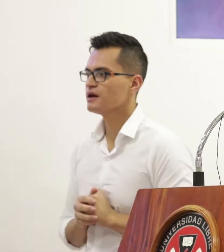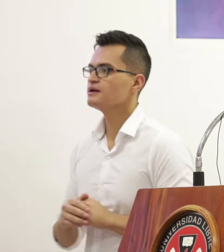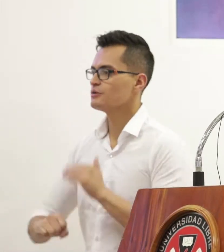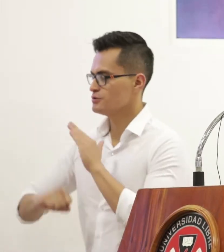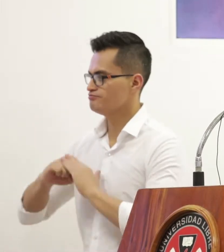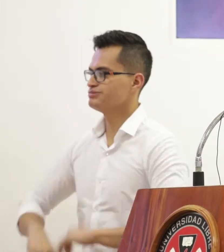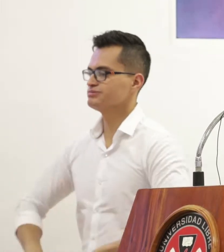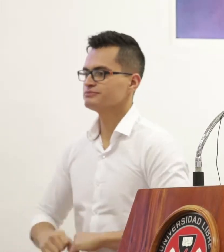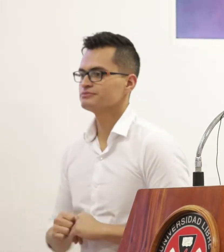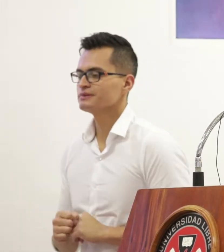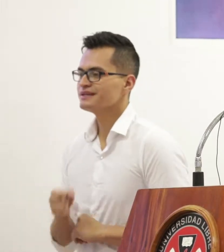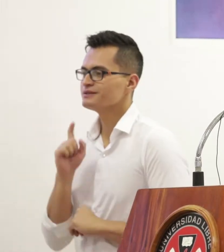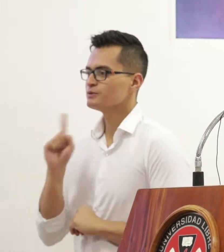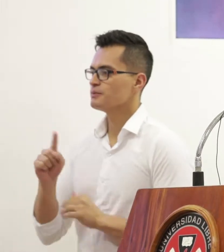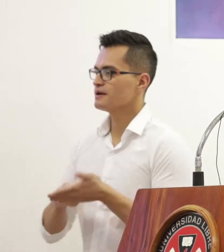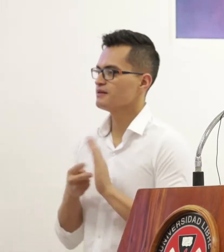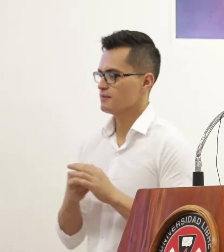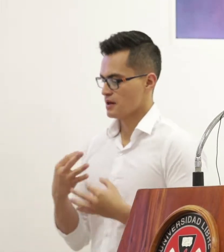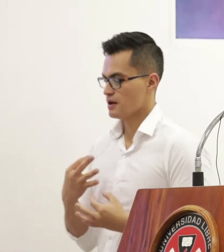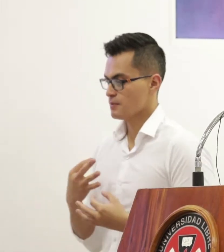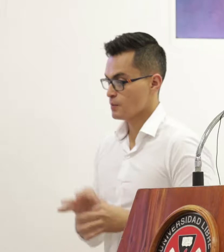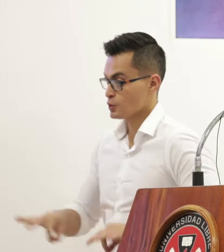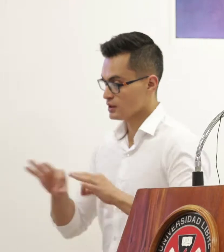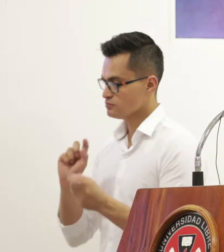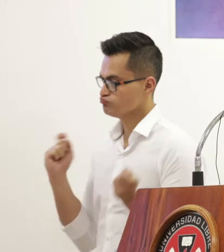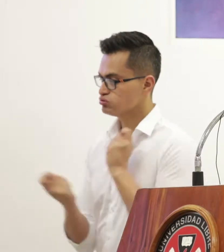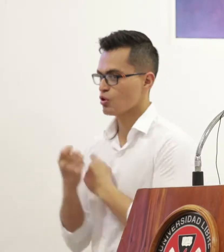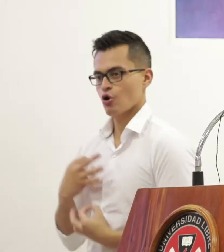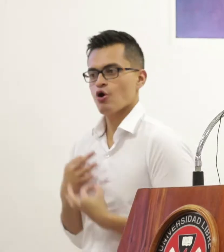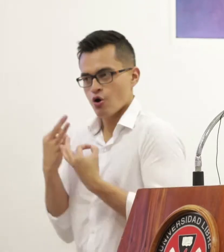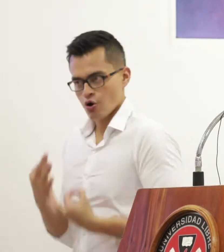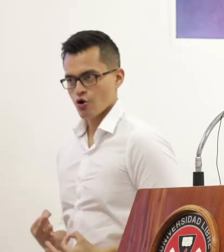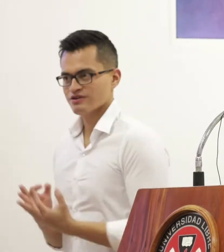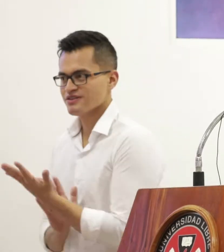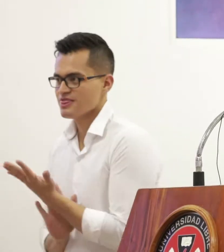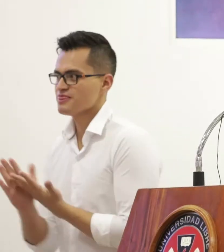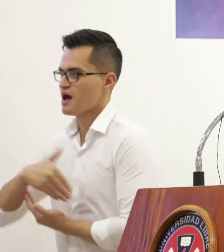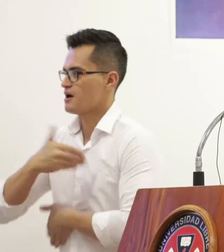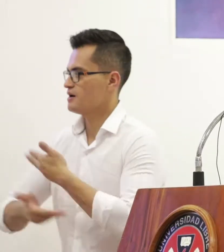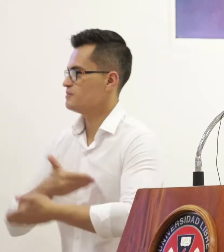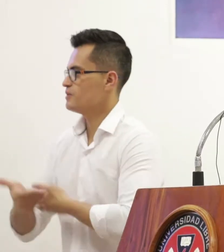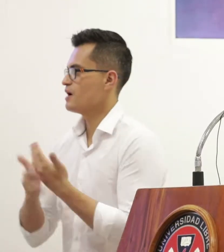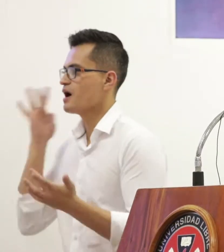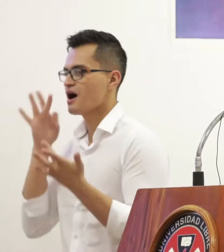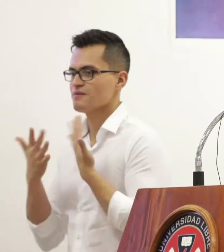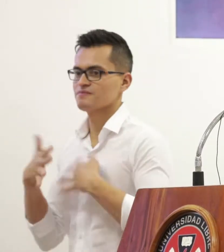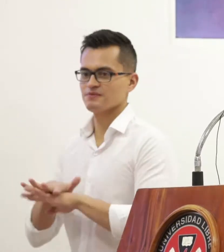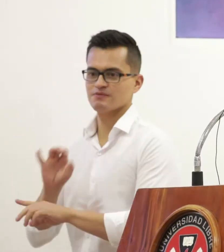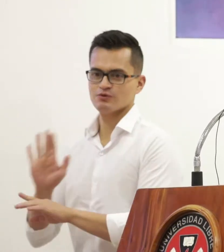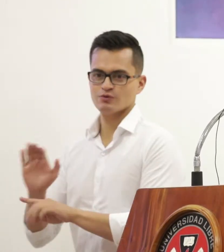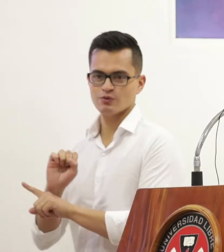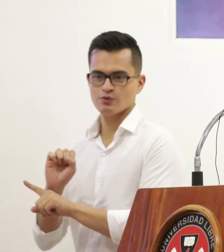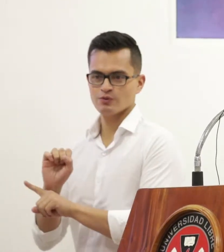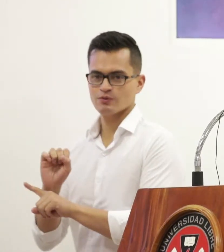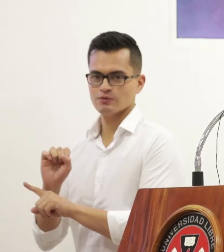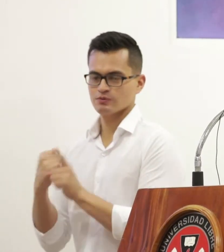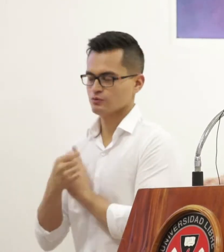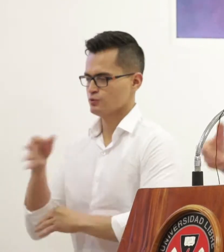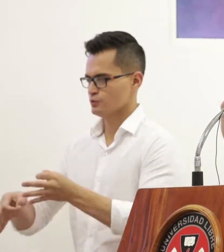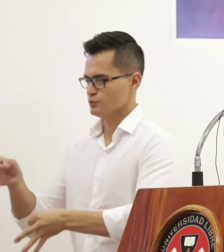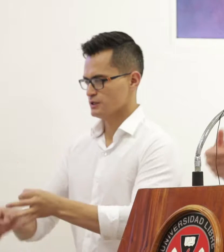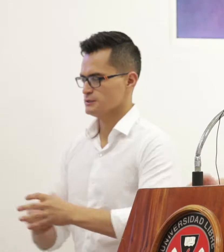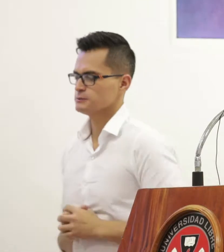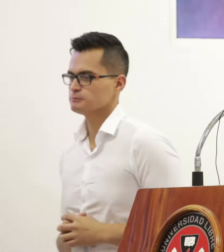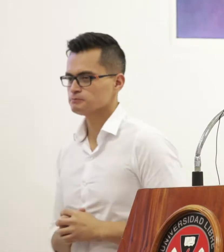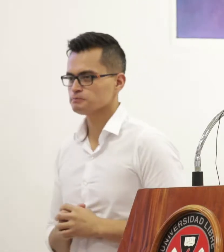la transparencia como un elemento transversal en esta estrategia de Tejiendo Justicia. Y eso quiero decirlo porque la corrupción